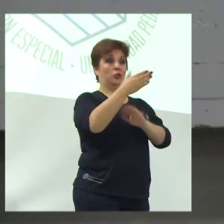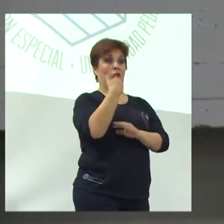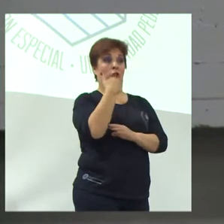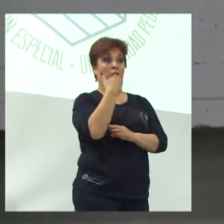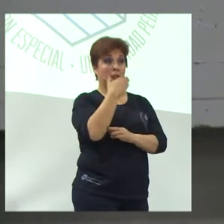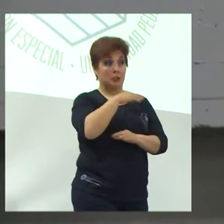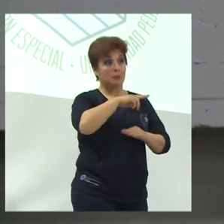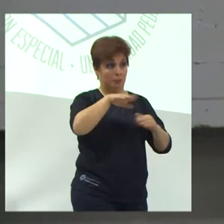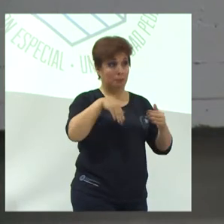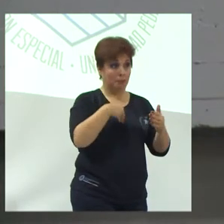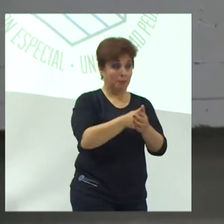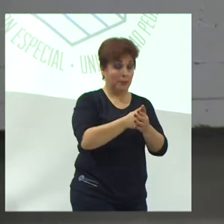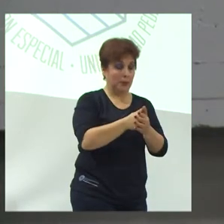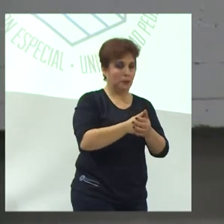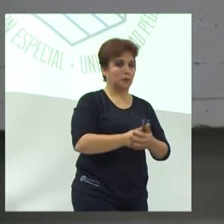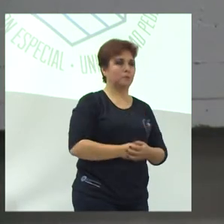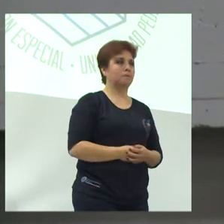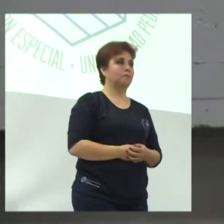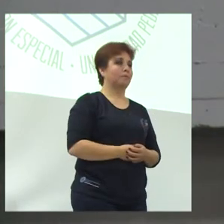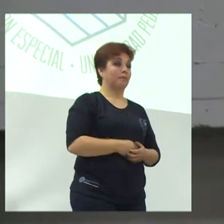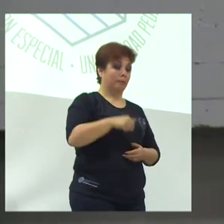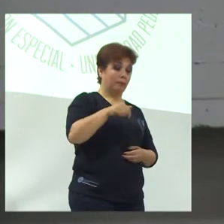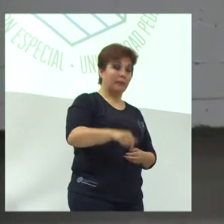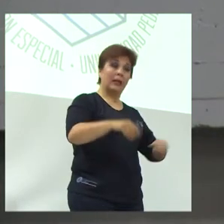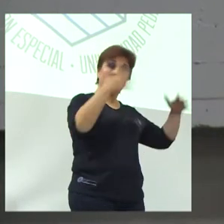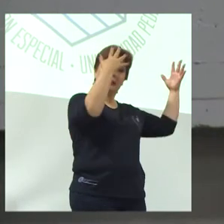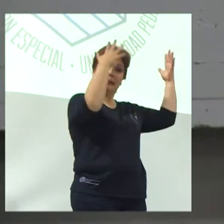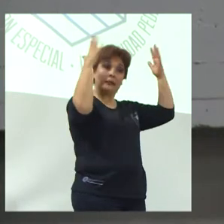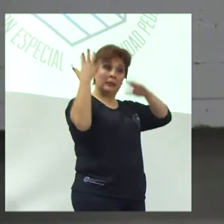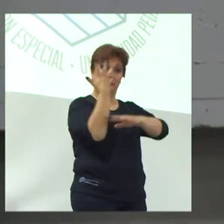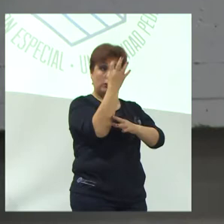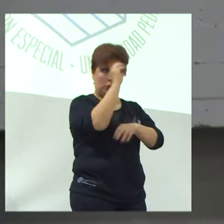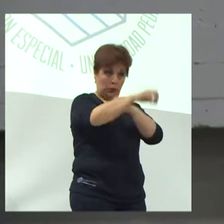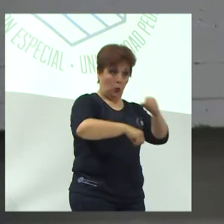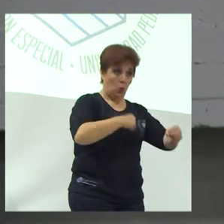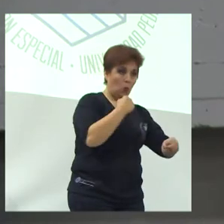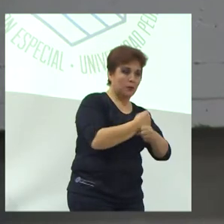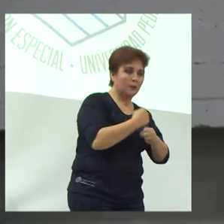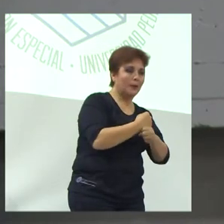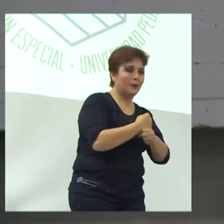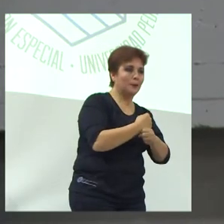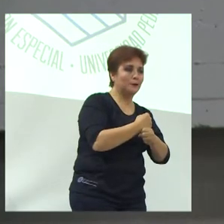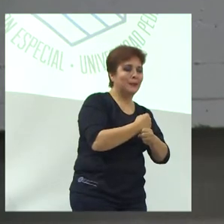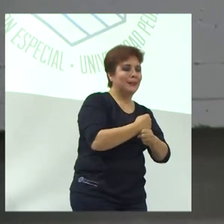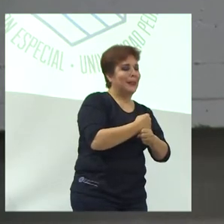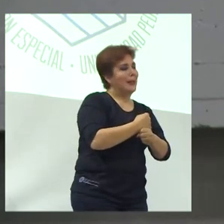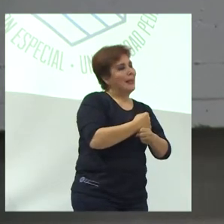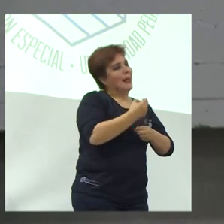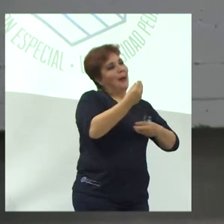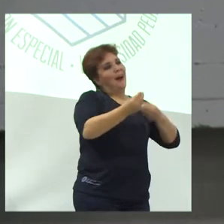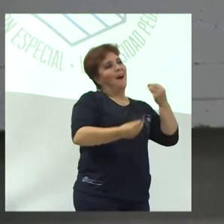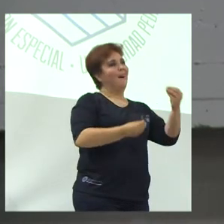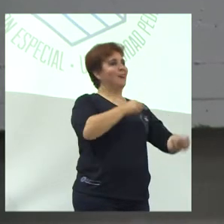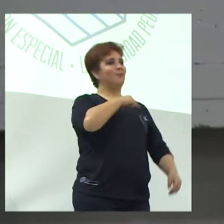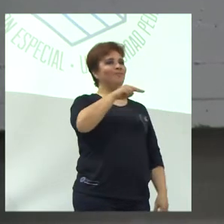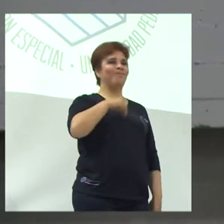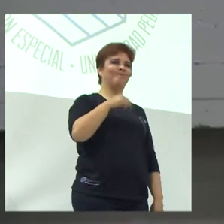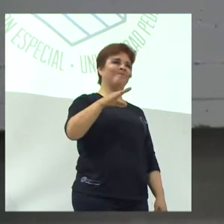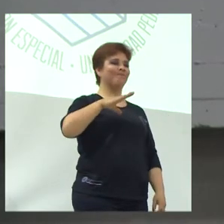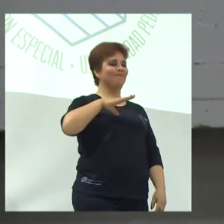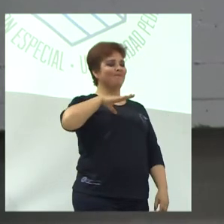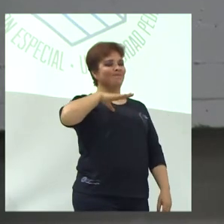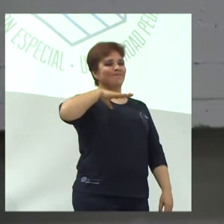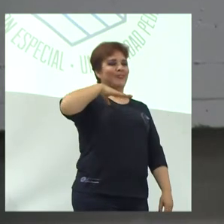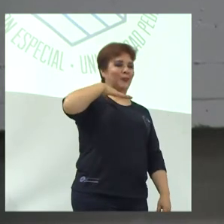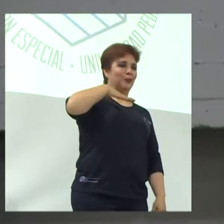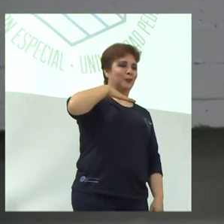la celebración de los 50 años del programa después motivo de orgullo no sólo por lo que ha